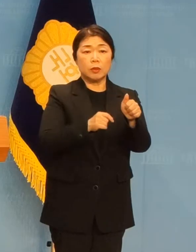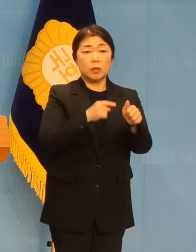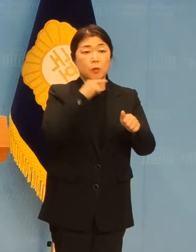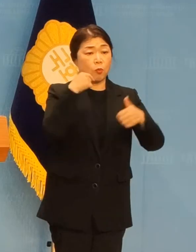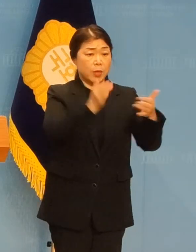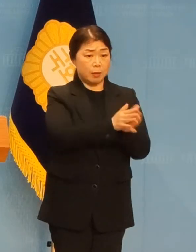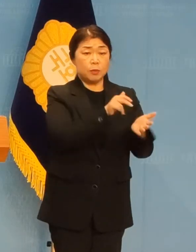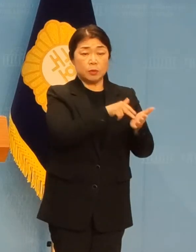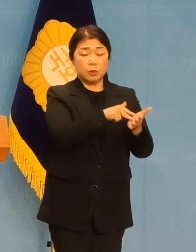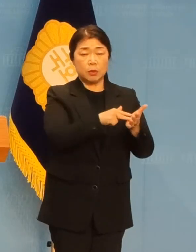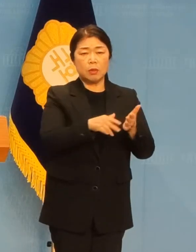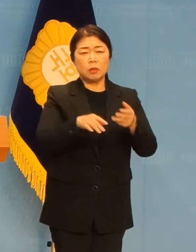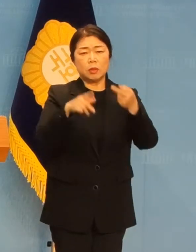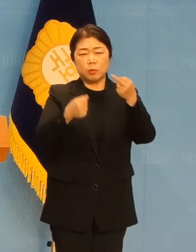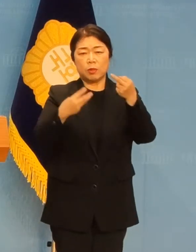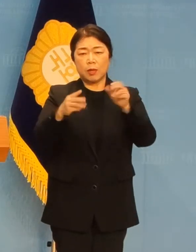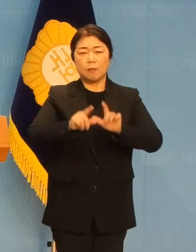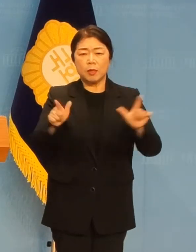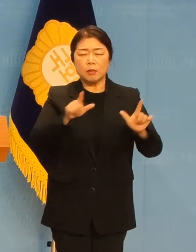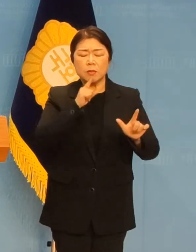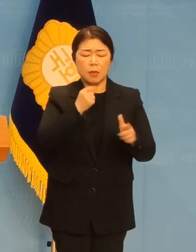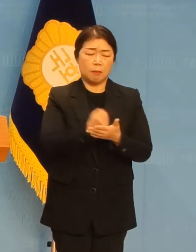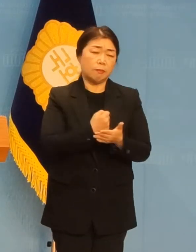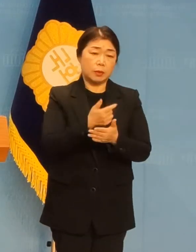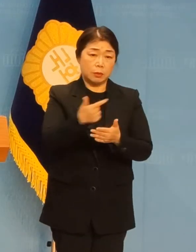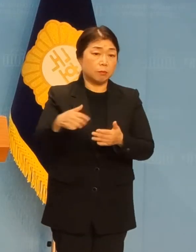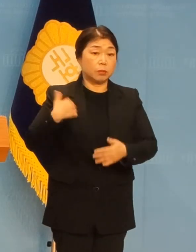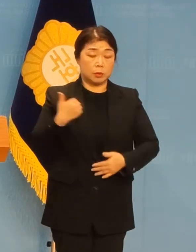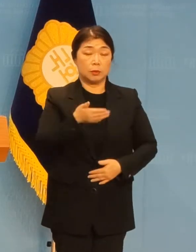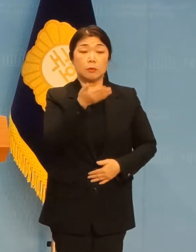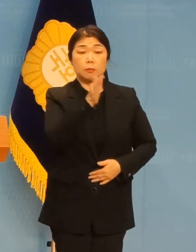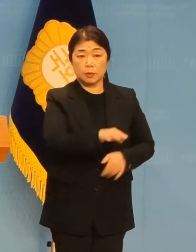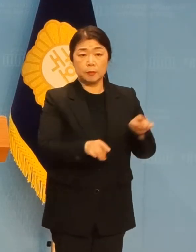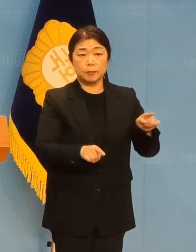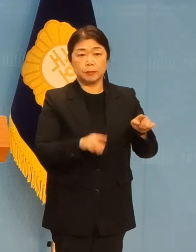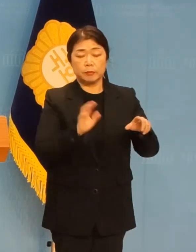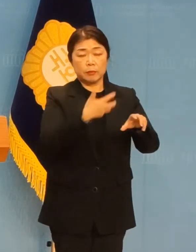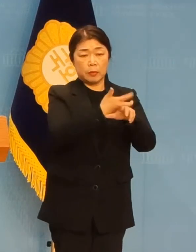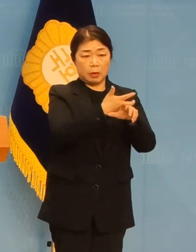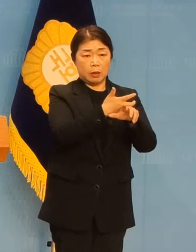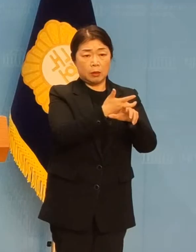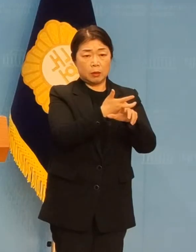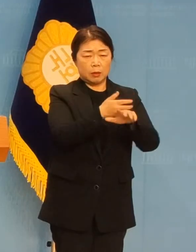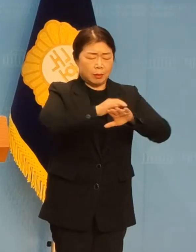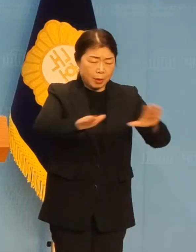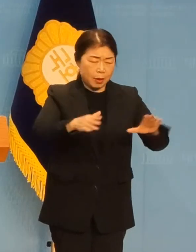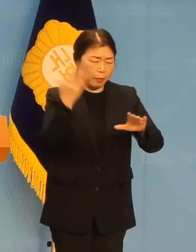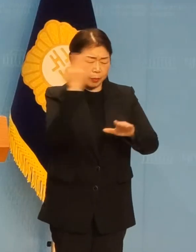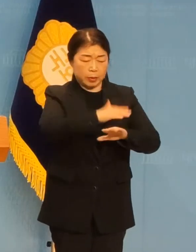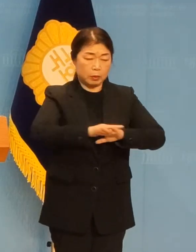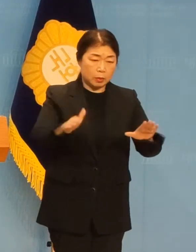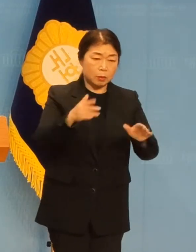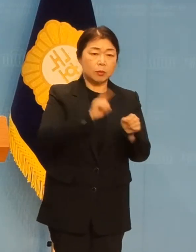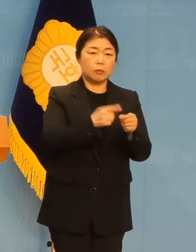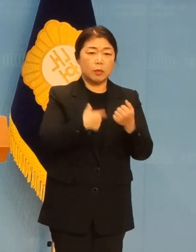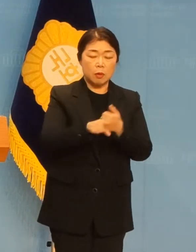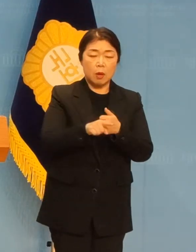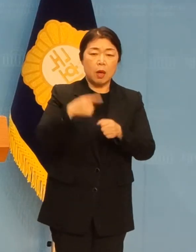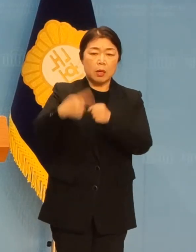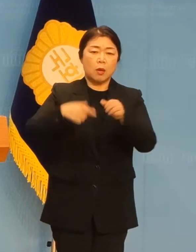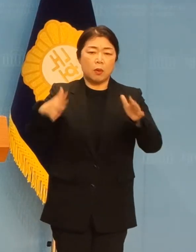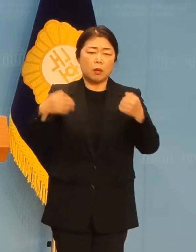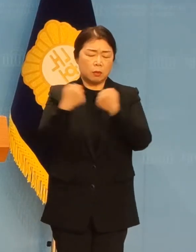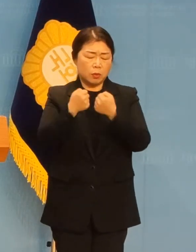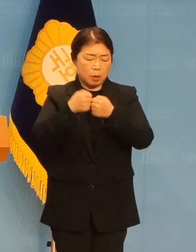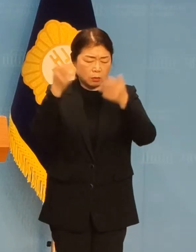살이 시린 날이었을 겁니다. 내란 잔재를 뿌리 뽑기 위해 국민은 1년간 고군분투했는데, 이 중요한 12월